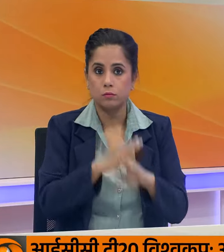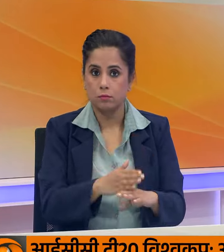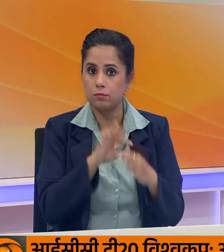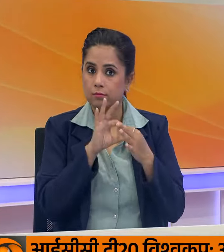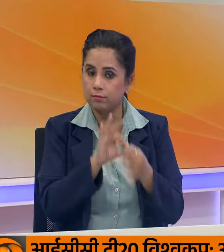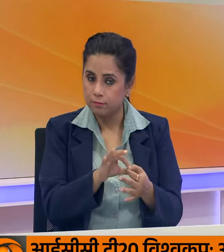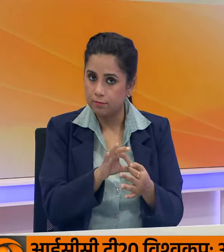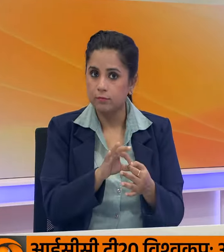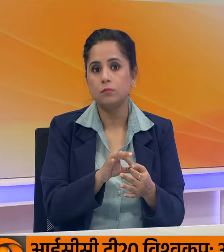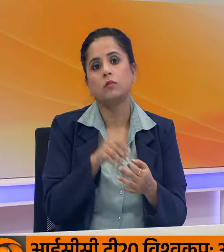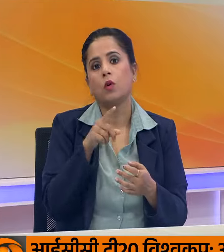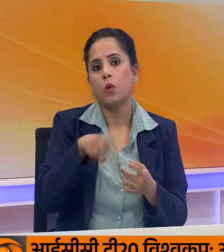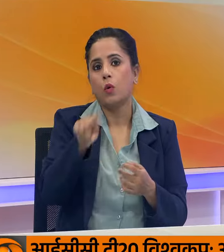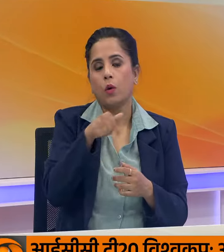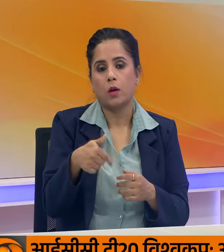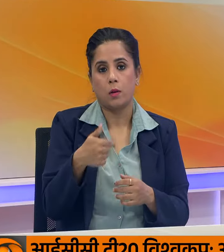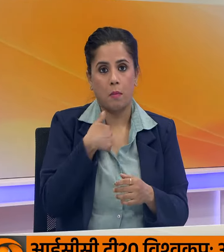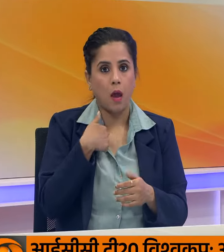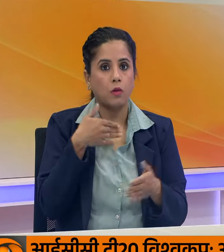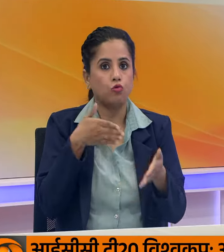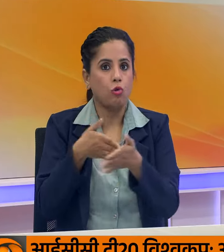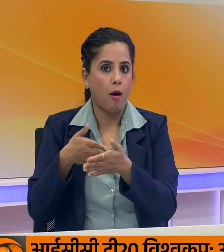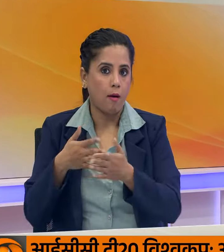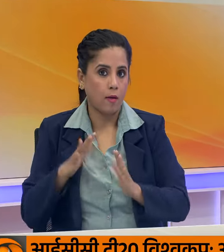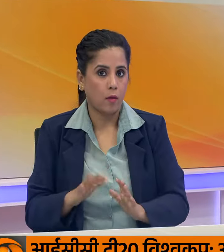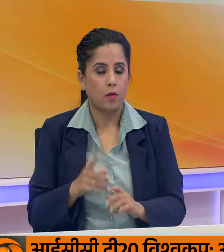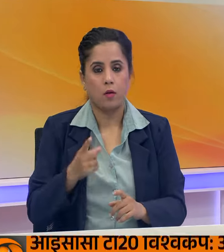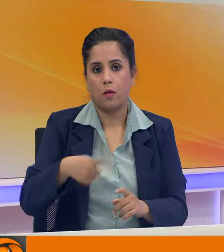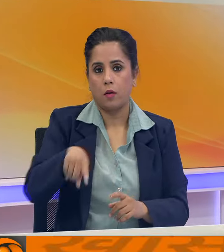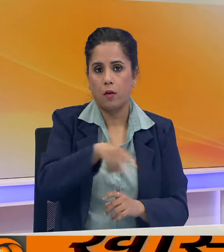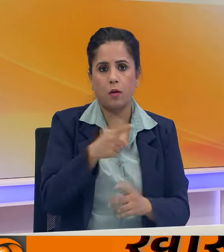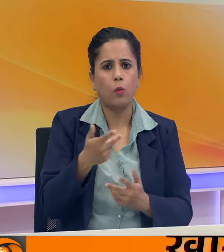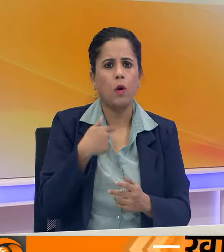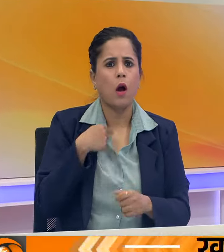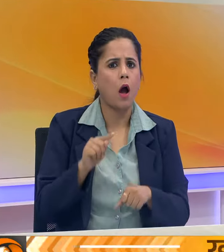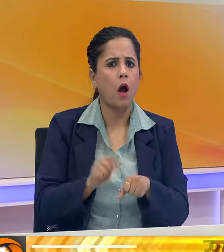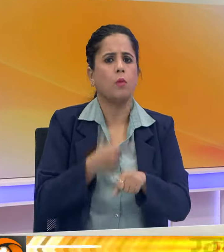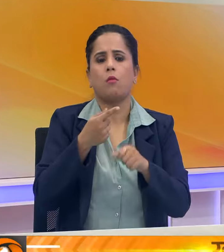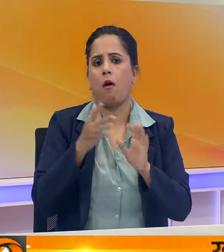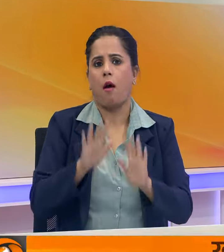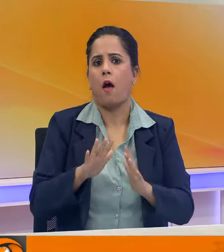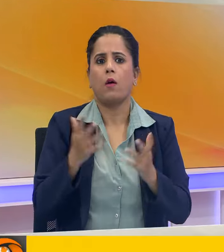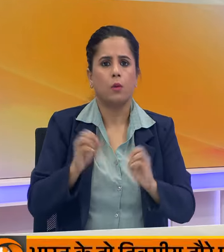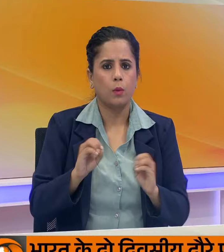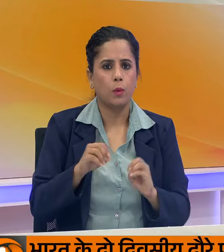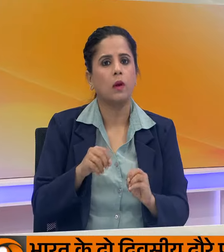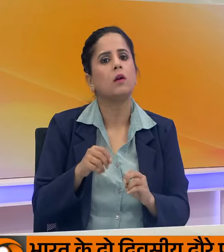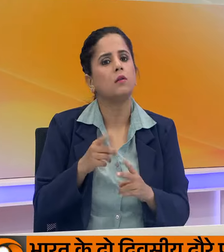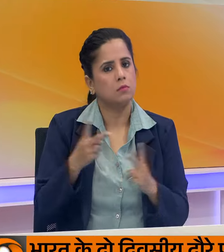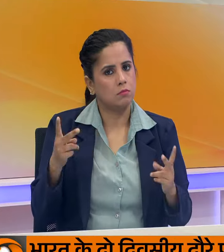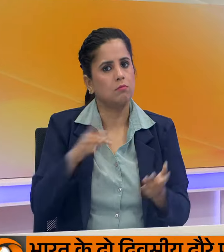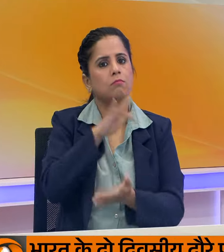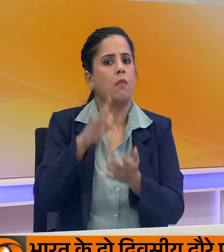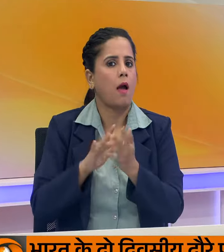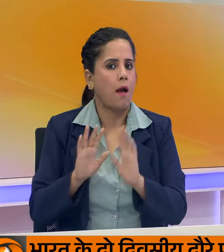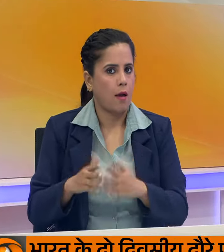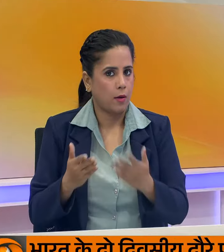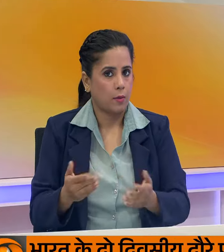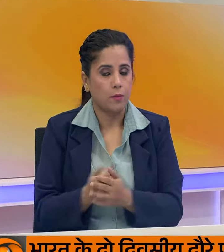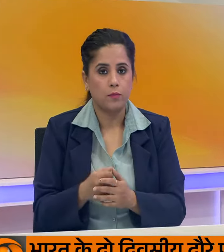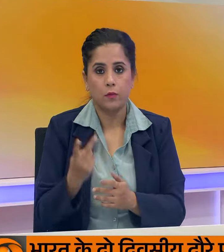है जो हमारी चुनौतियां हैं उन चुनौतियों में जो अफसर निहित है उन पर केंद्रित थे